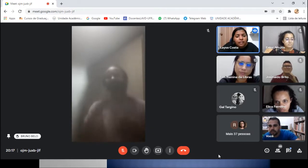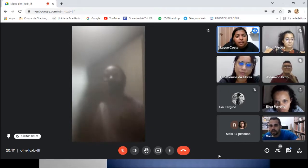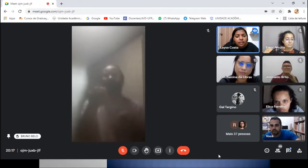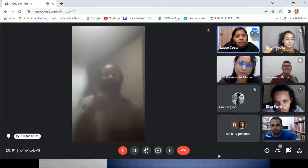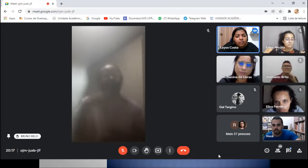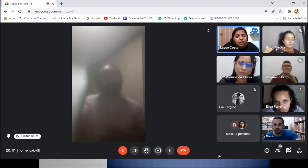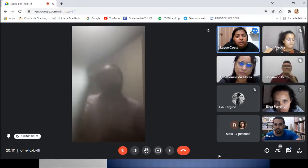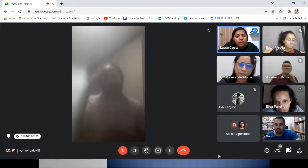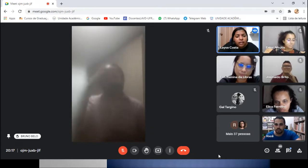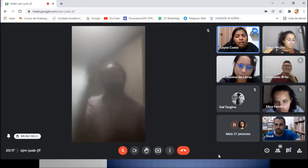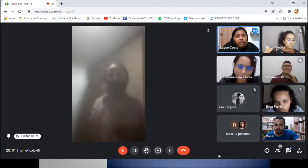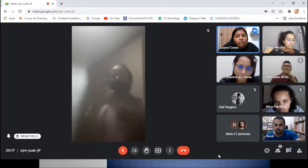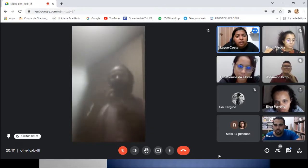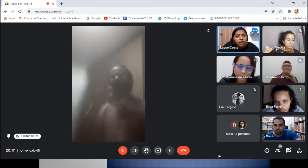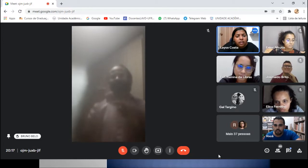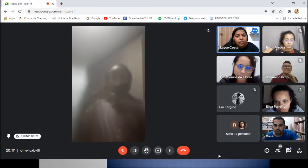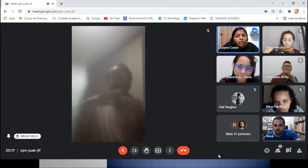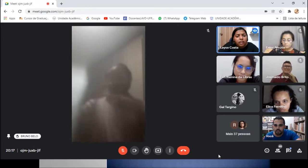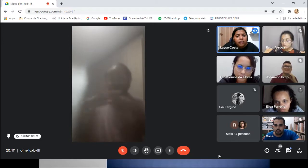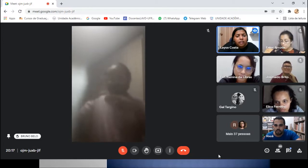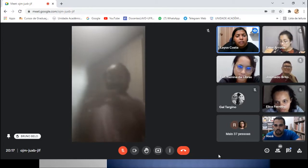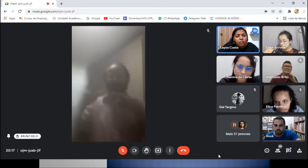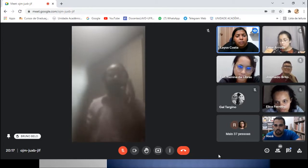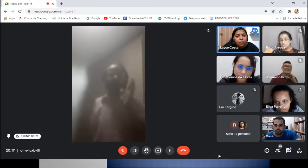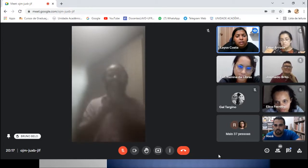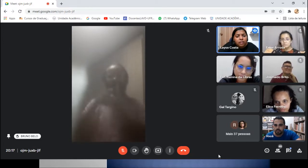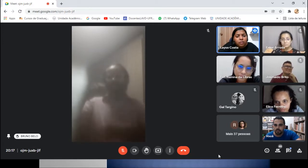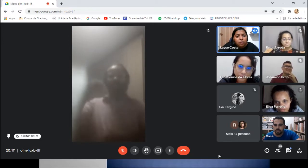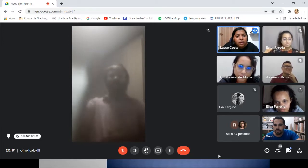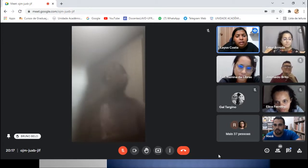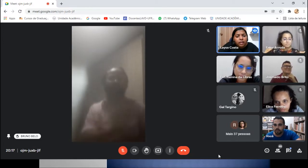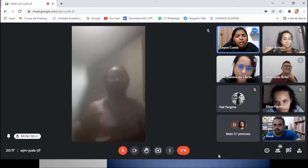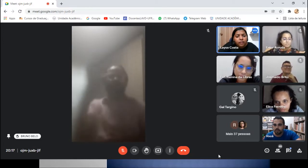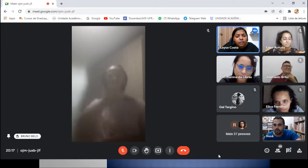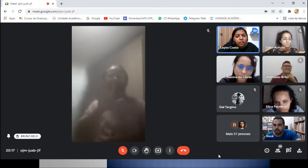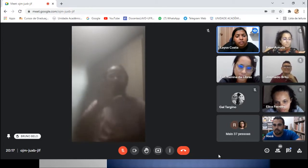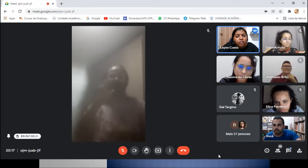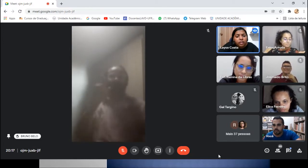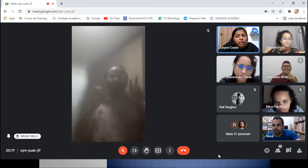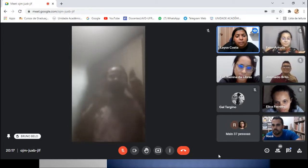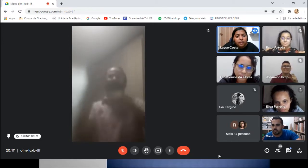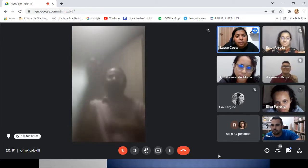relação de sinais. Eu queria entender um pouco mais sobre a fonologia,